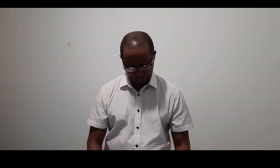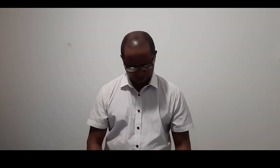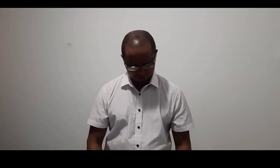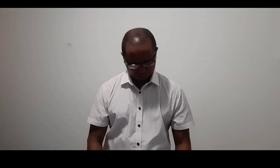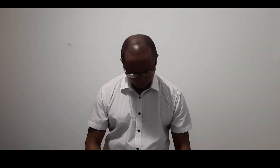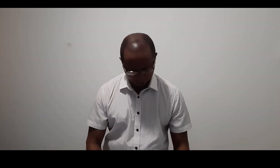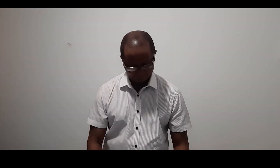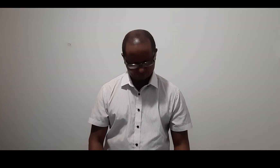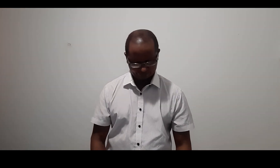fahendren'Andriamanitra velona,